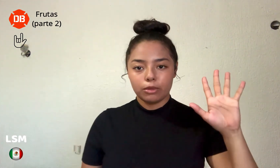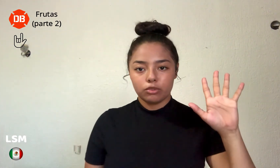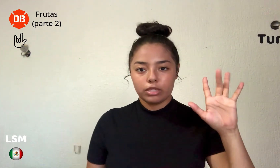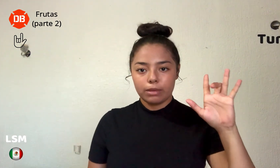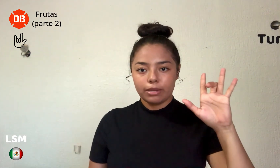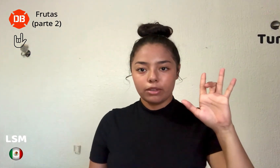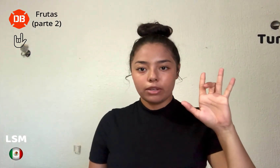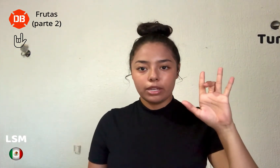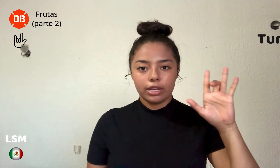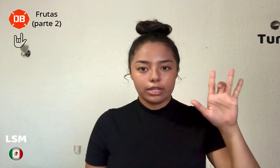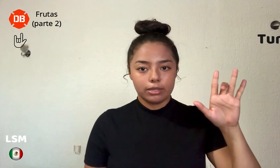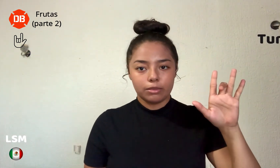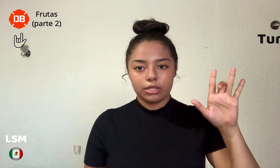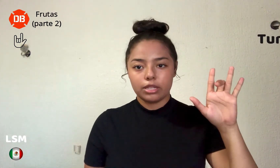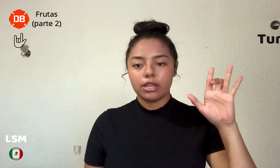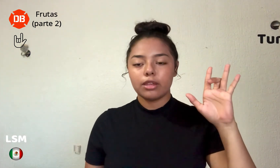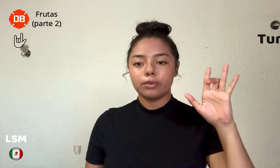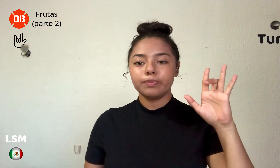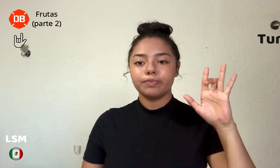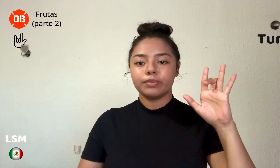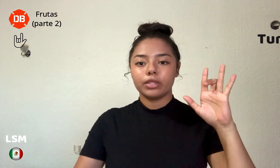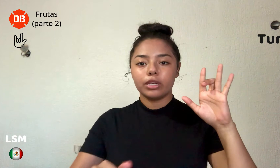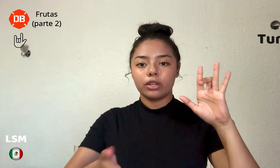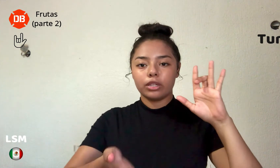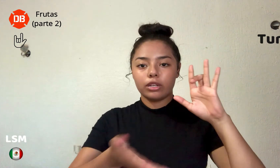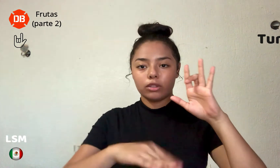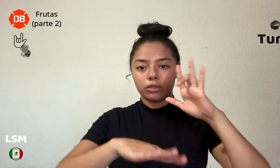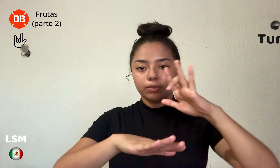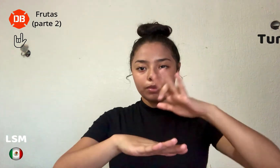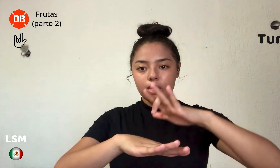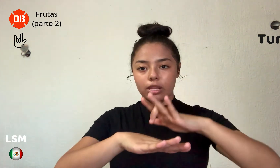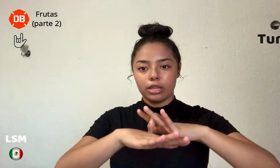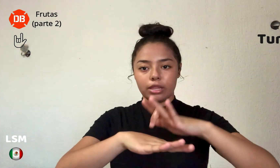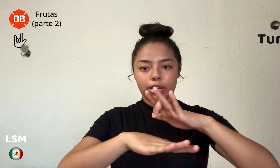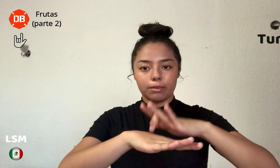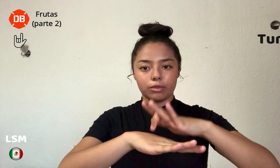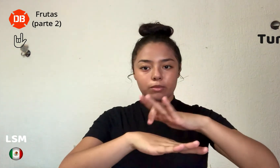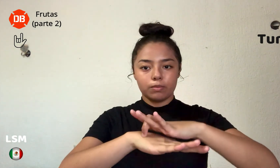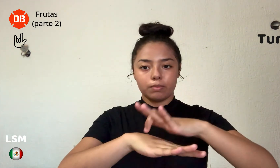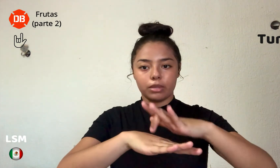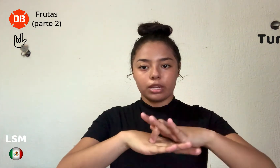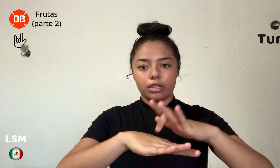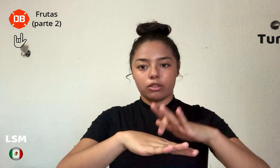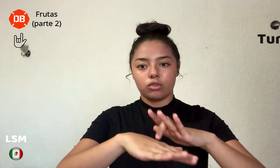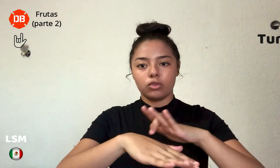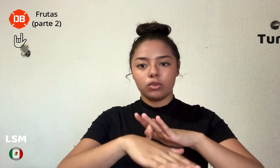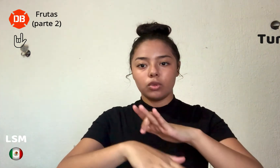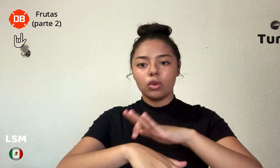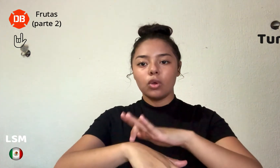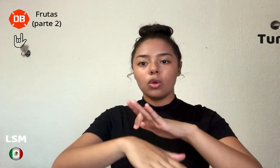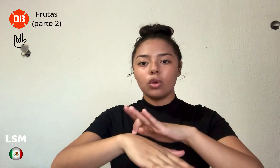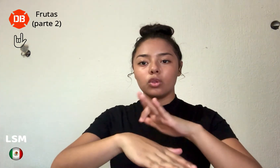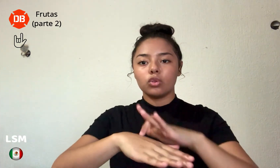ponemos nuestra mano y agachamos este dedo y con el otro daremos piquetitos,